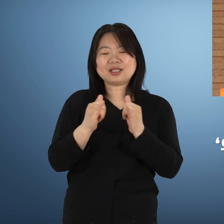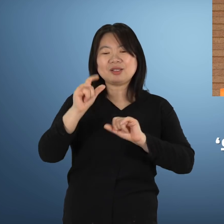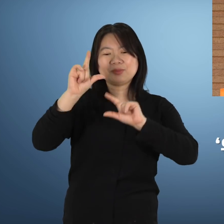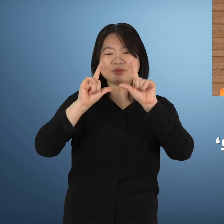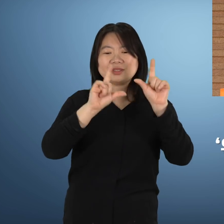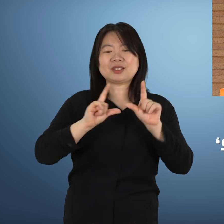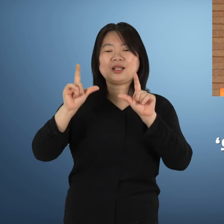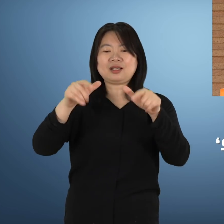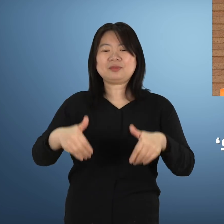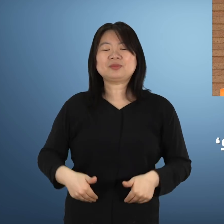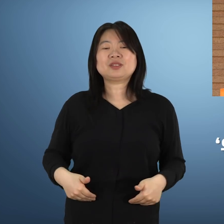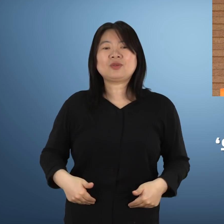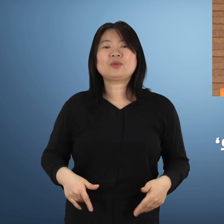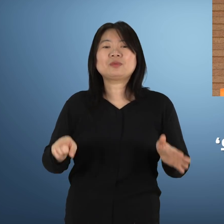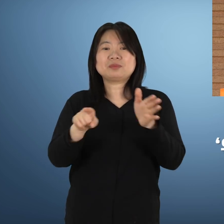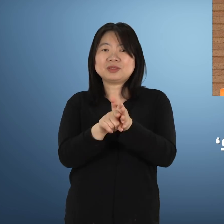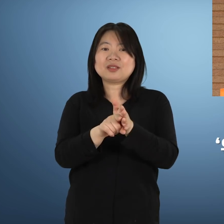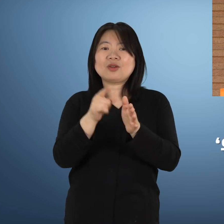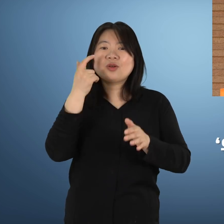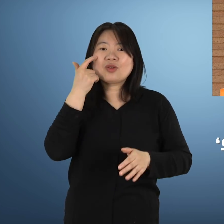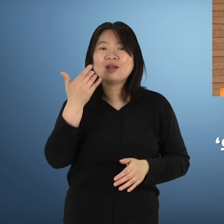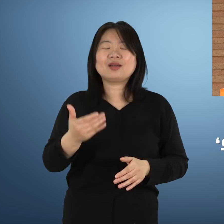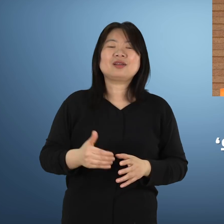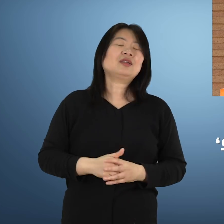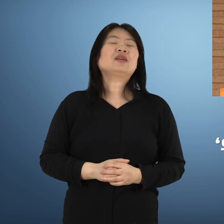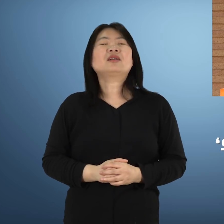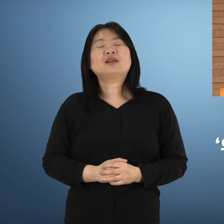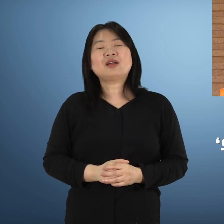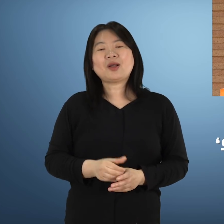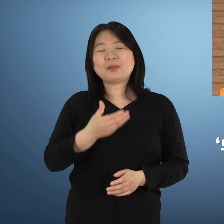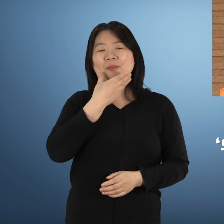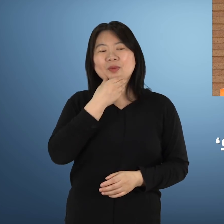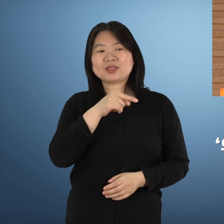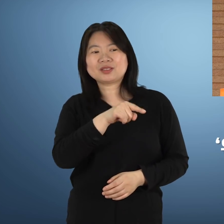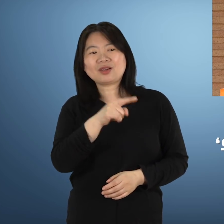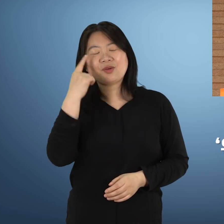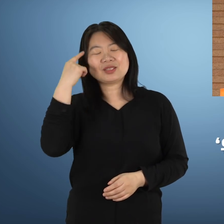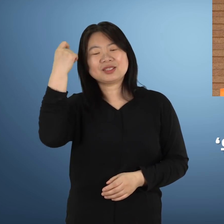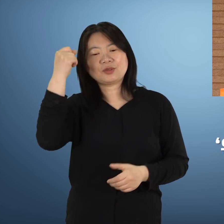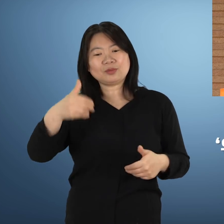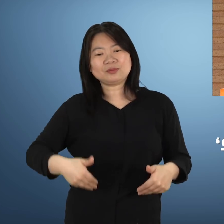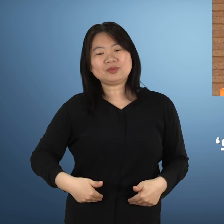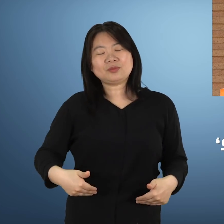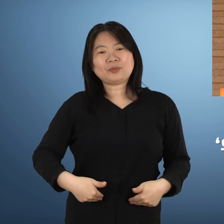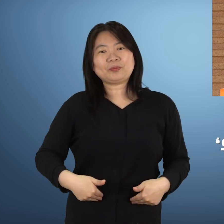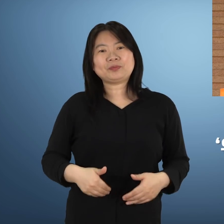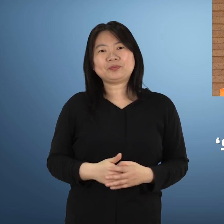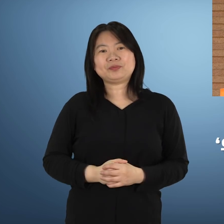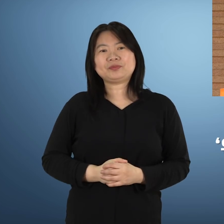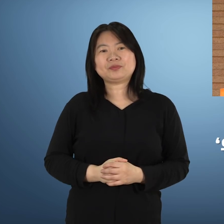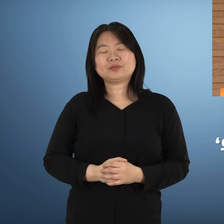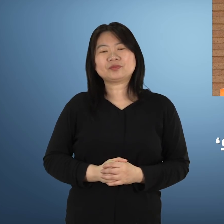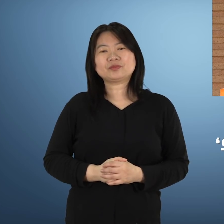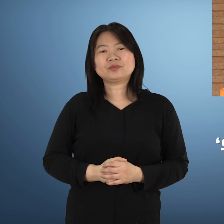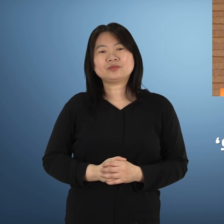돼요. 믿습니까? 그게 복인 걸 기억해야 돼요.